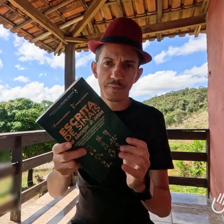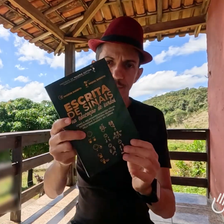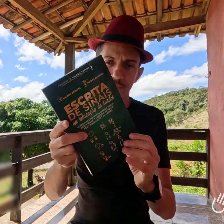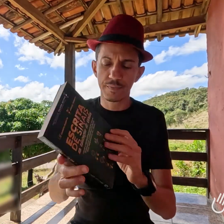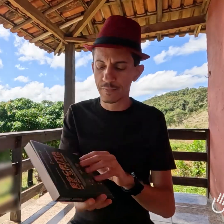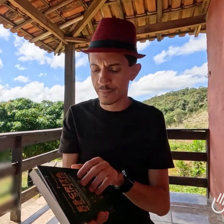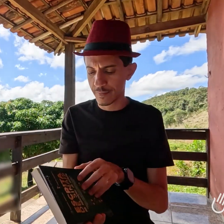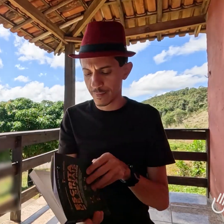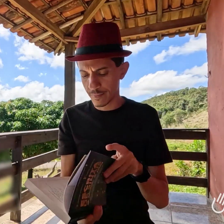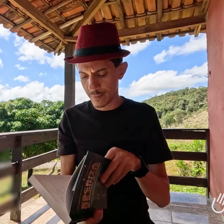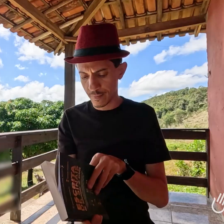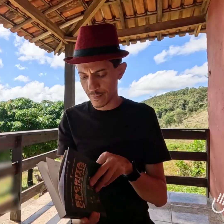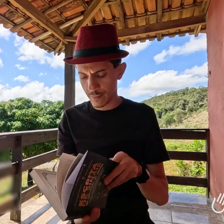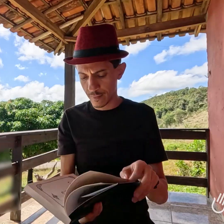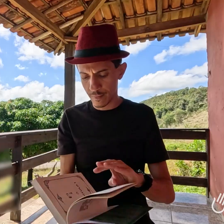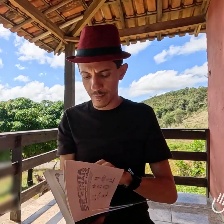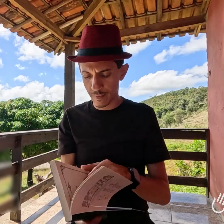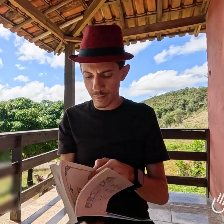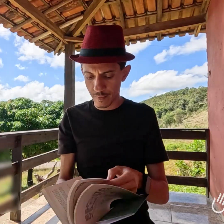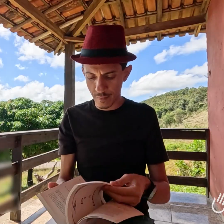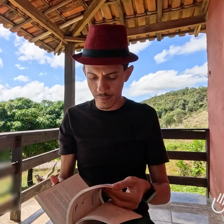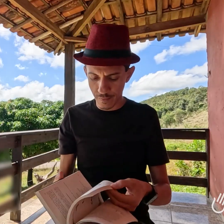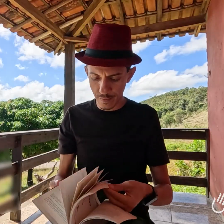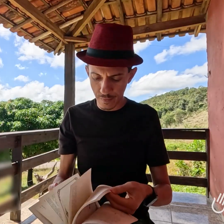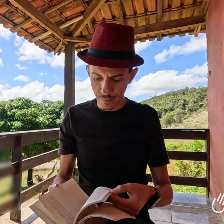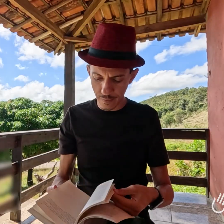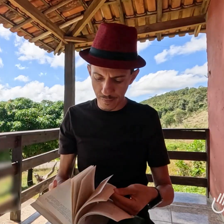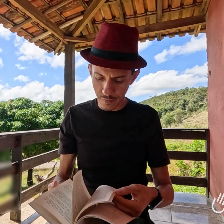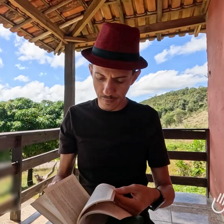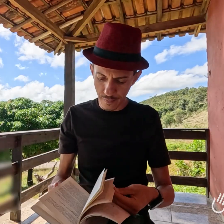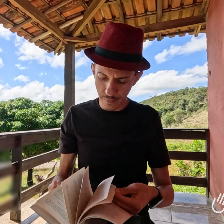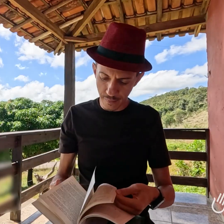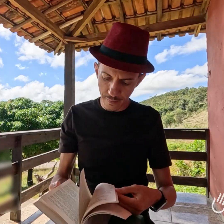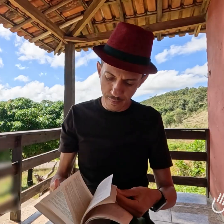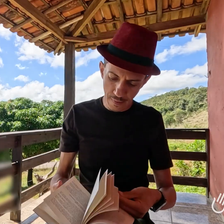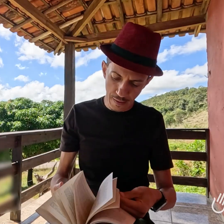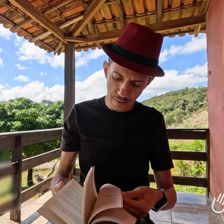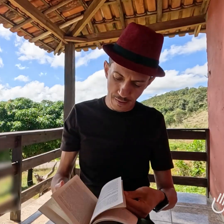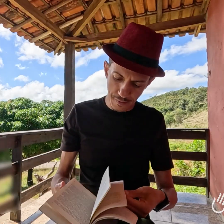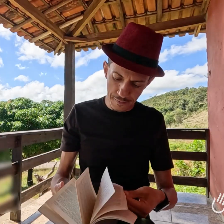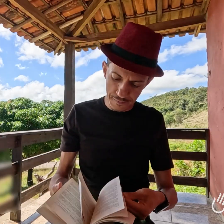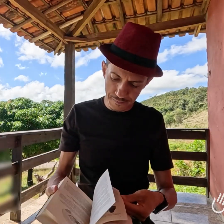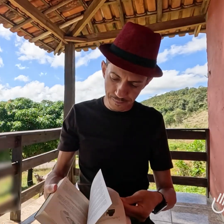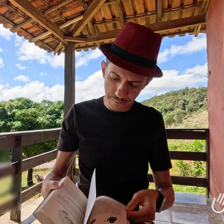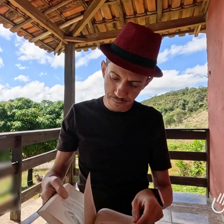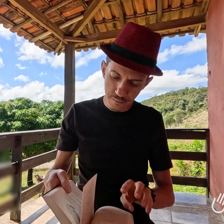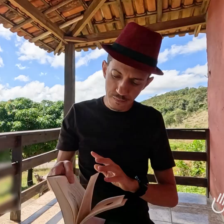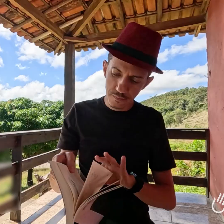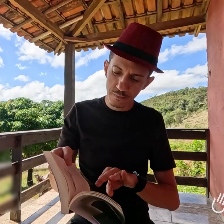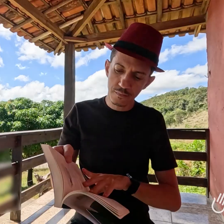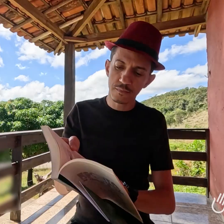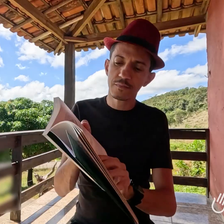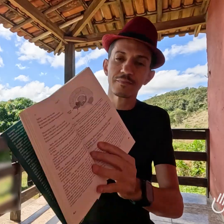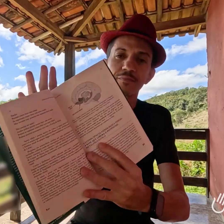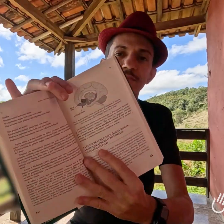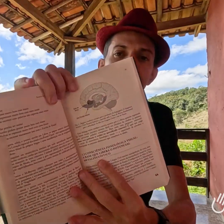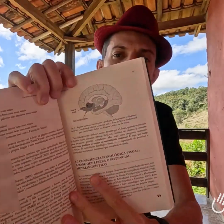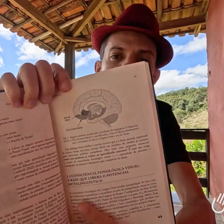de neuroaprendizagem, neurociências cognitivas, pesquisas internacionais e brasileiras também,